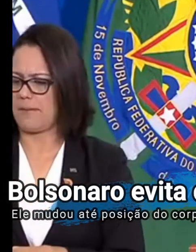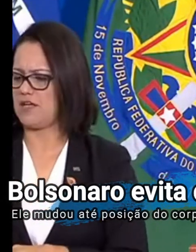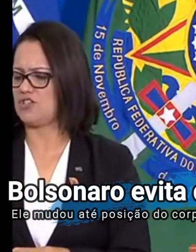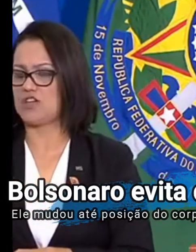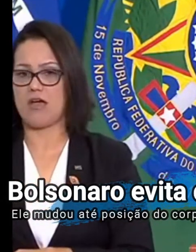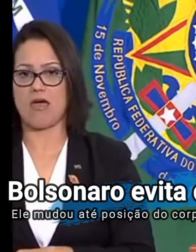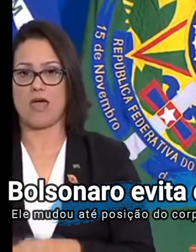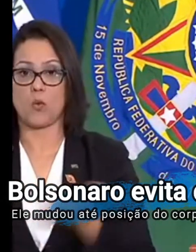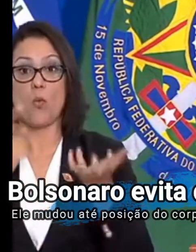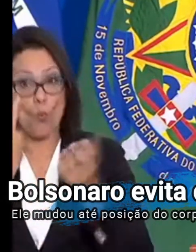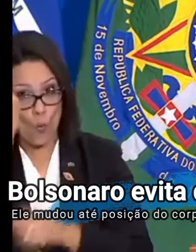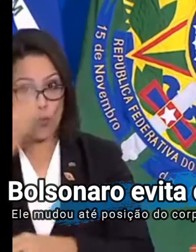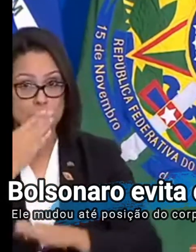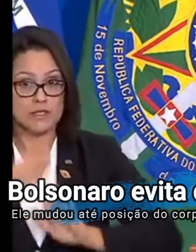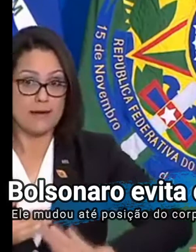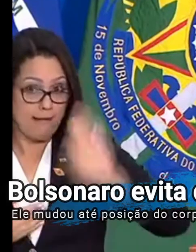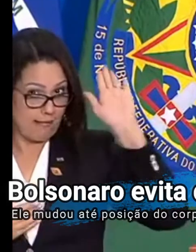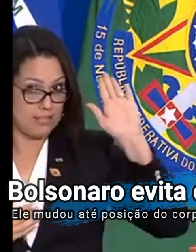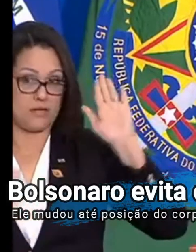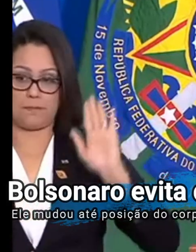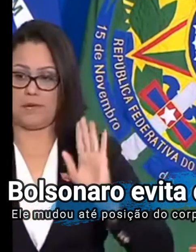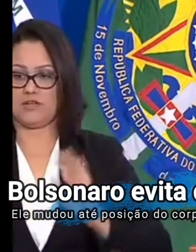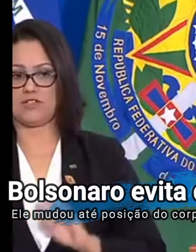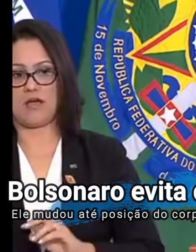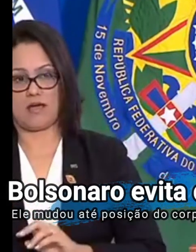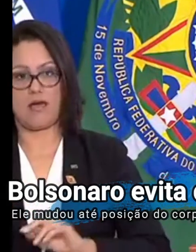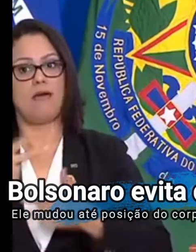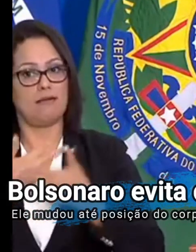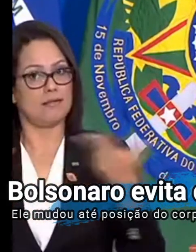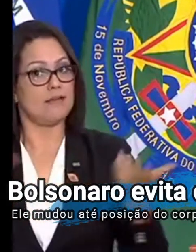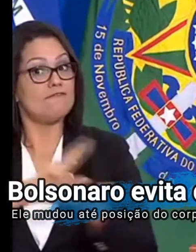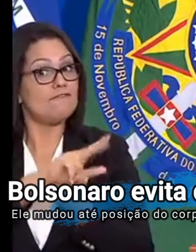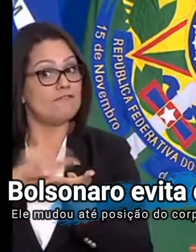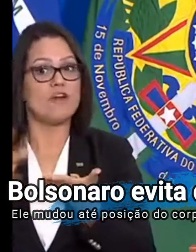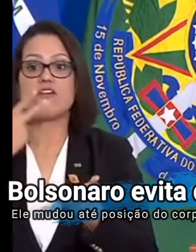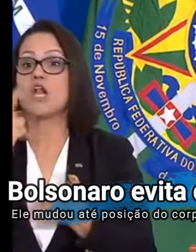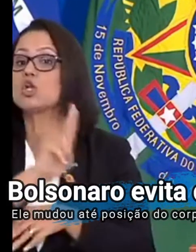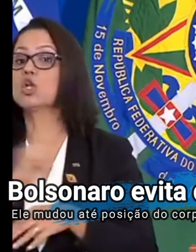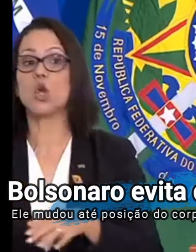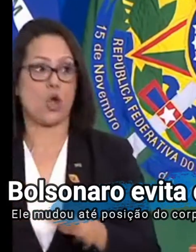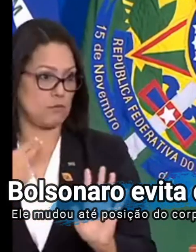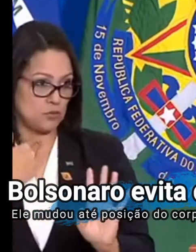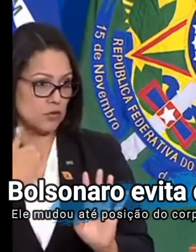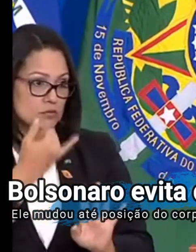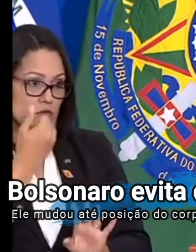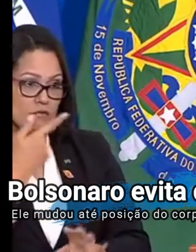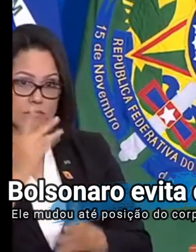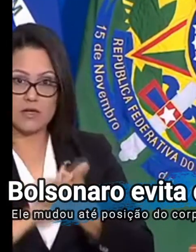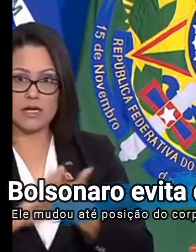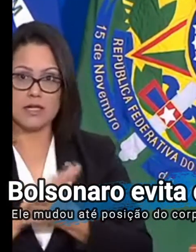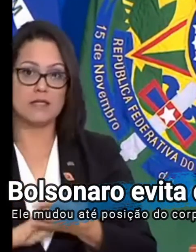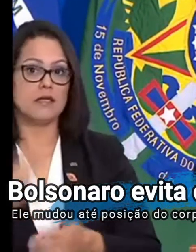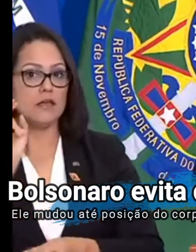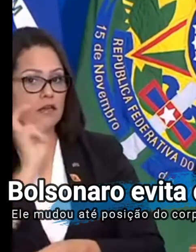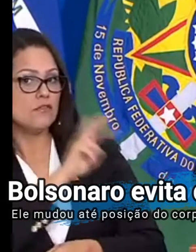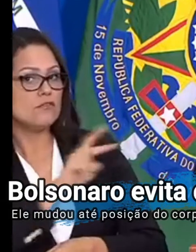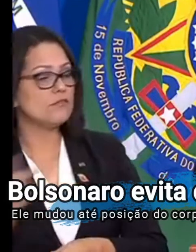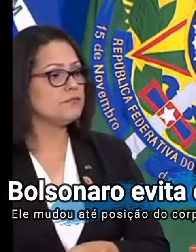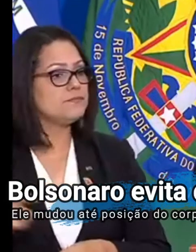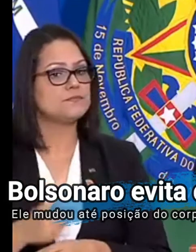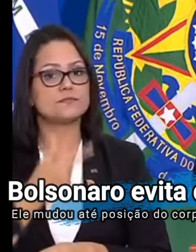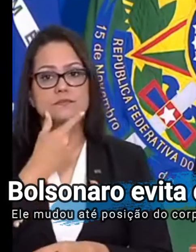que tem vários que talvez decida hoje à tarde o nome deles né não vou citar o nome porque eu vi lá que ele